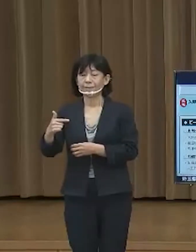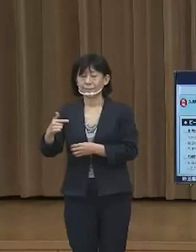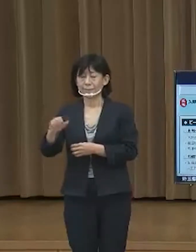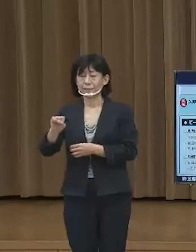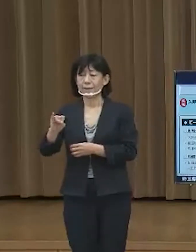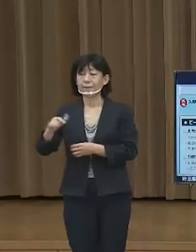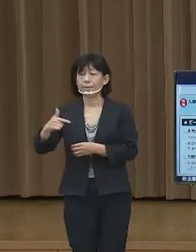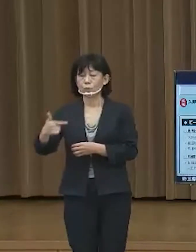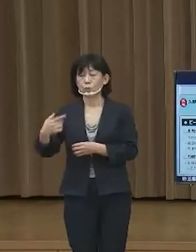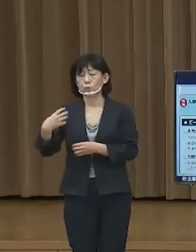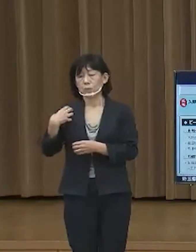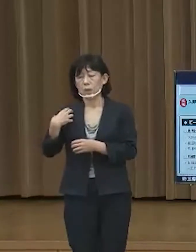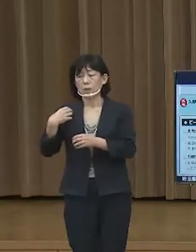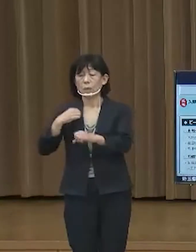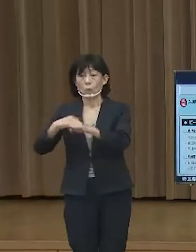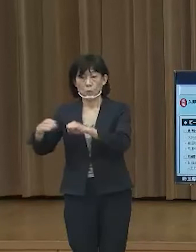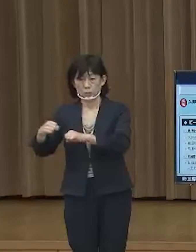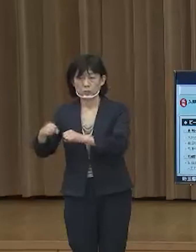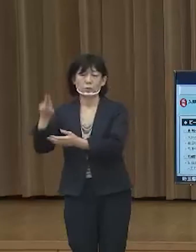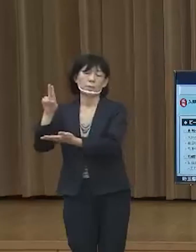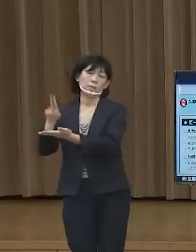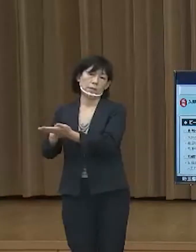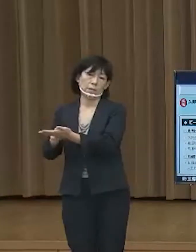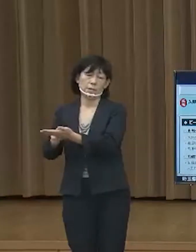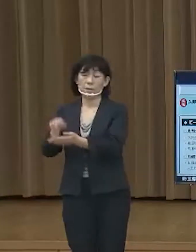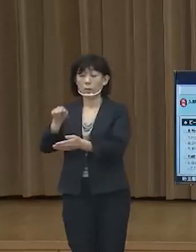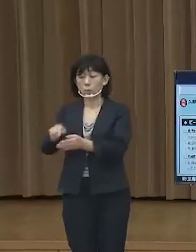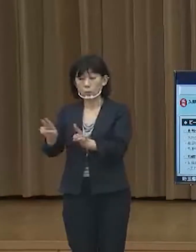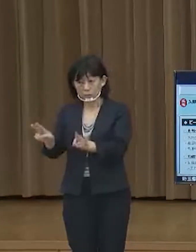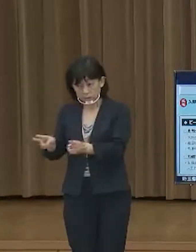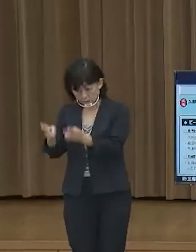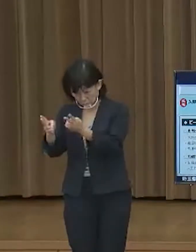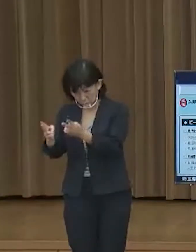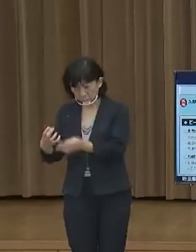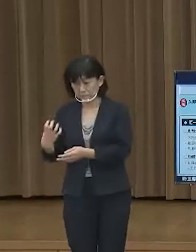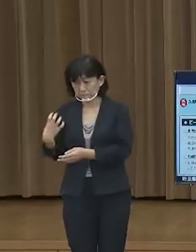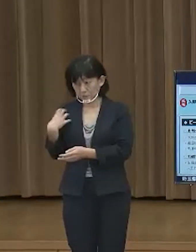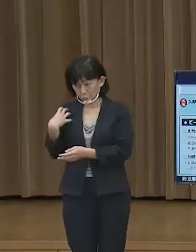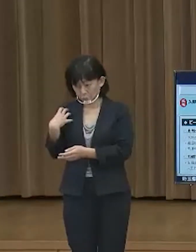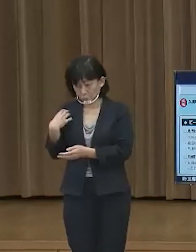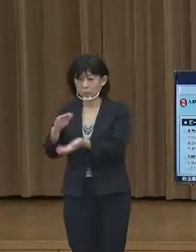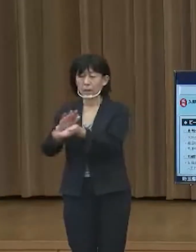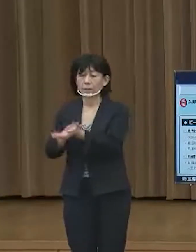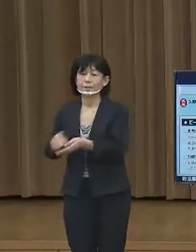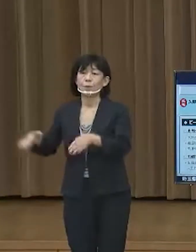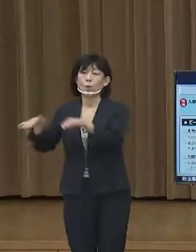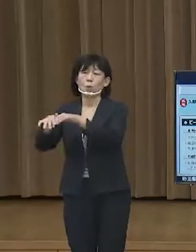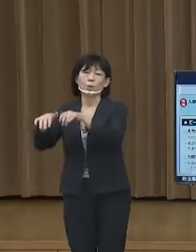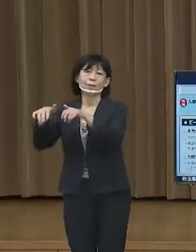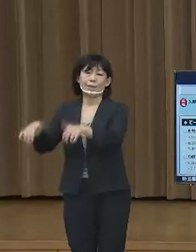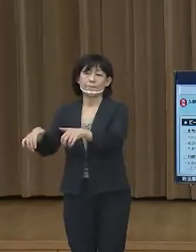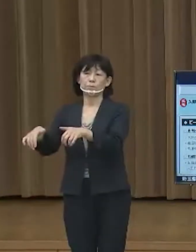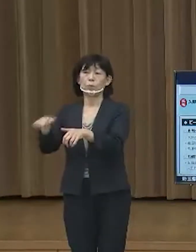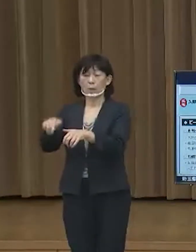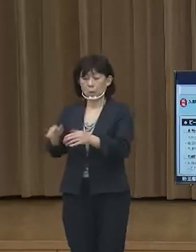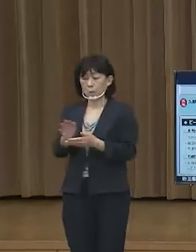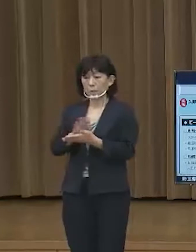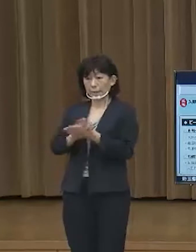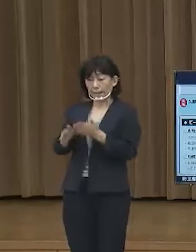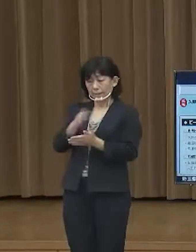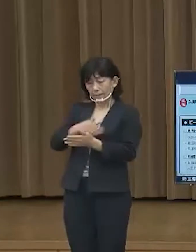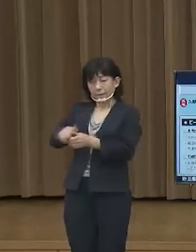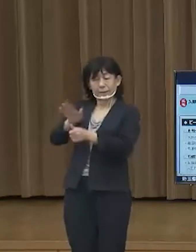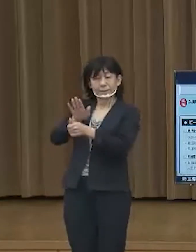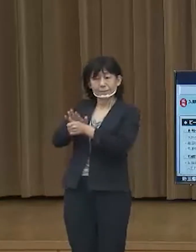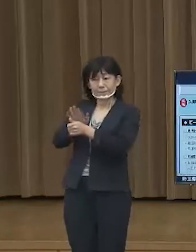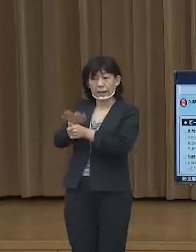ました。専用医療病床は医療機関が主体となります。これに対して県が支援する、こうい